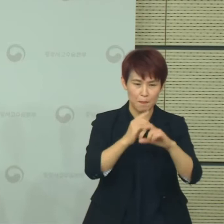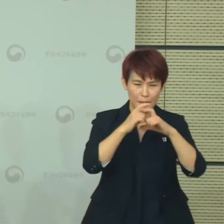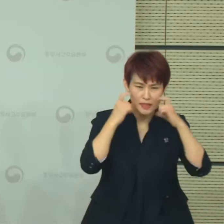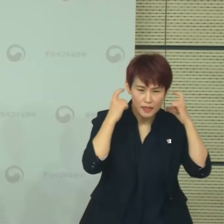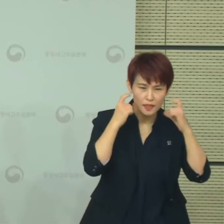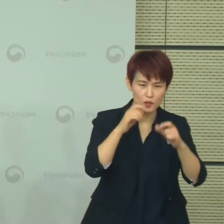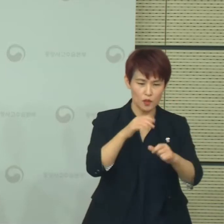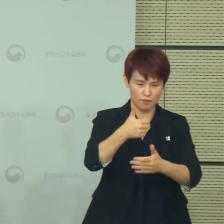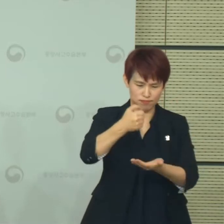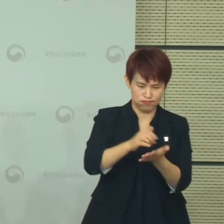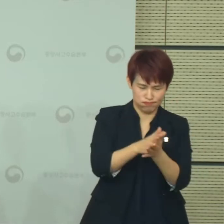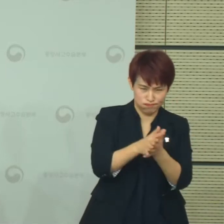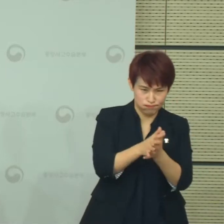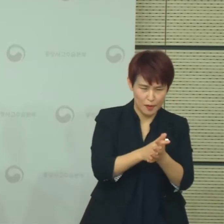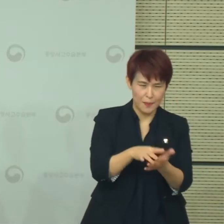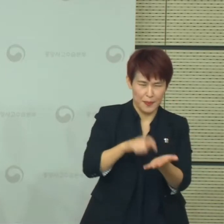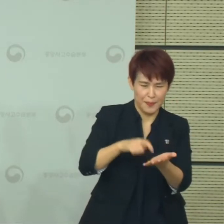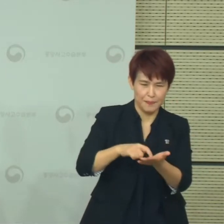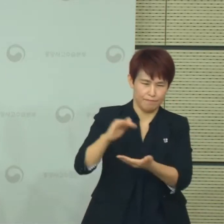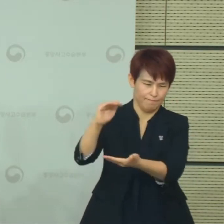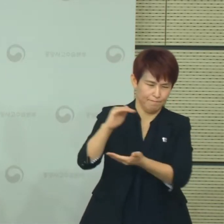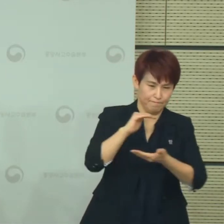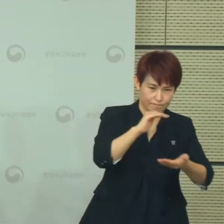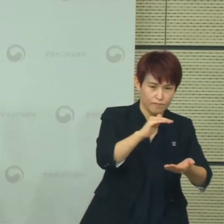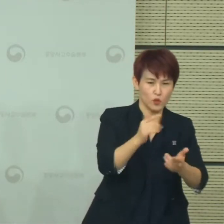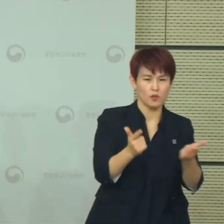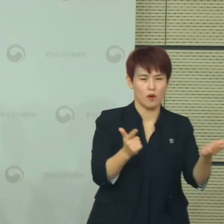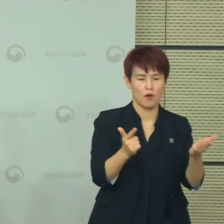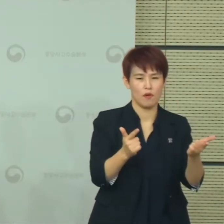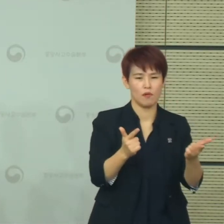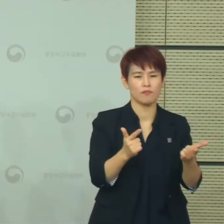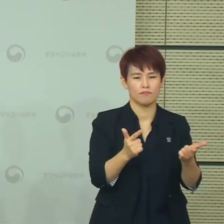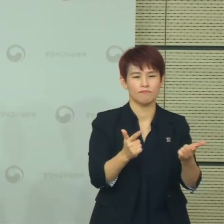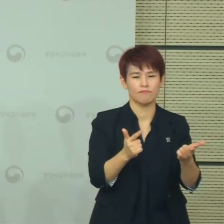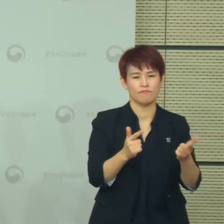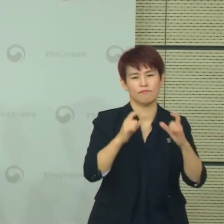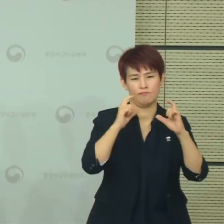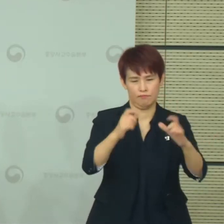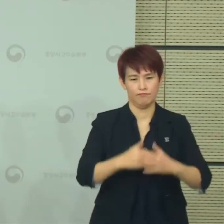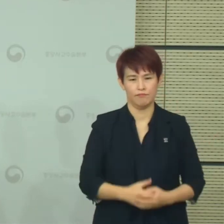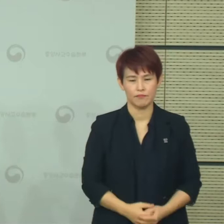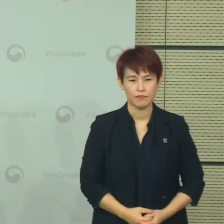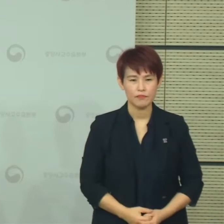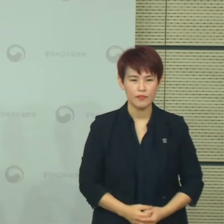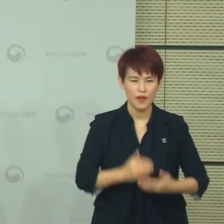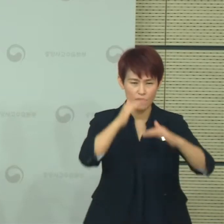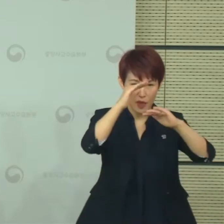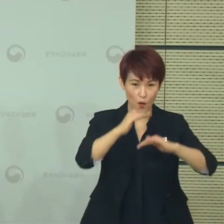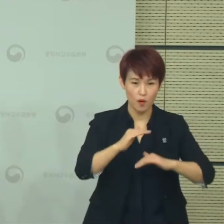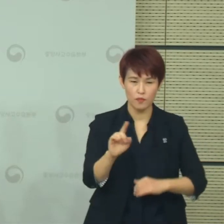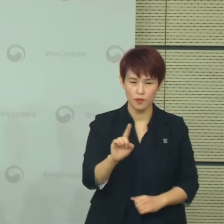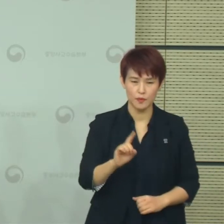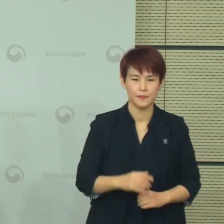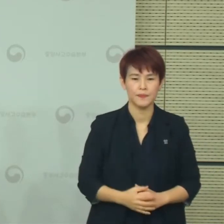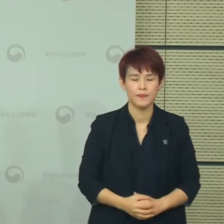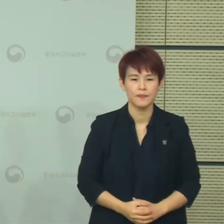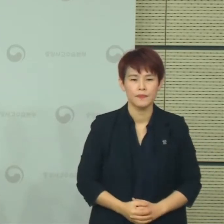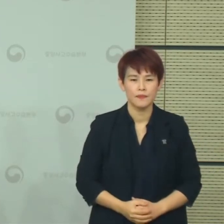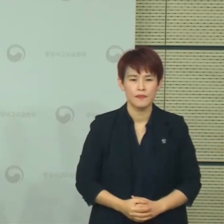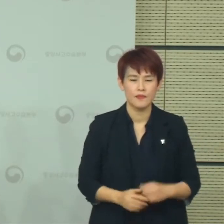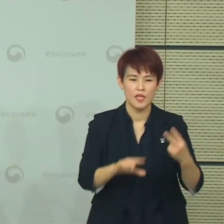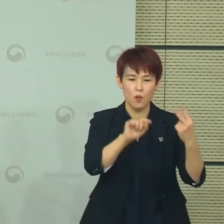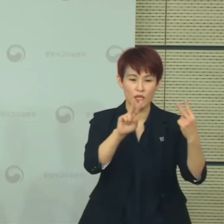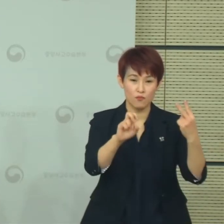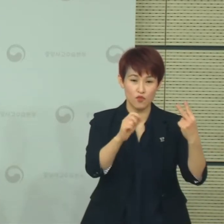및 손소독제 긴급수급 조정 조치를 개정 시행합니다. 주요 내용은 다음과 같습니다.